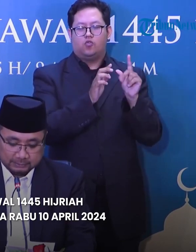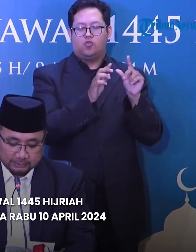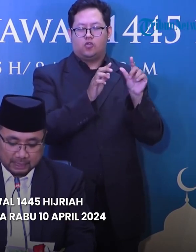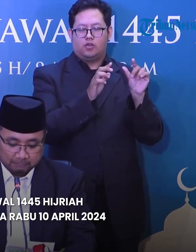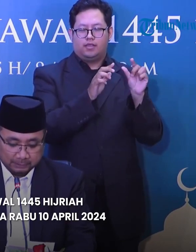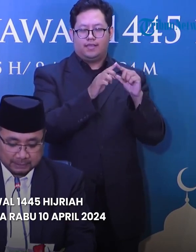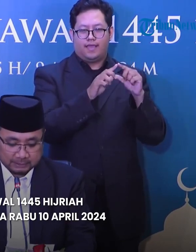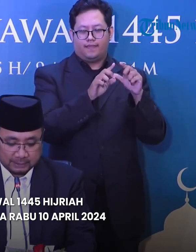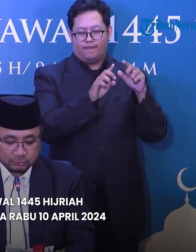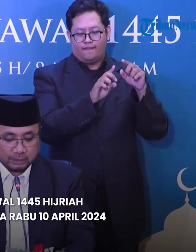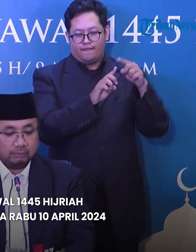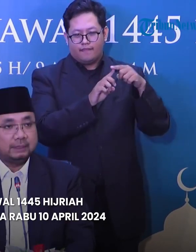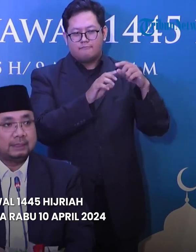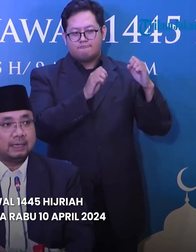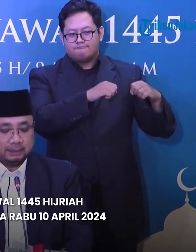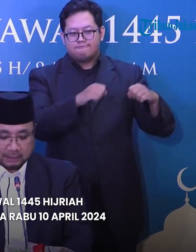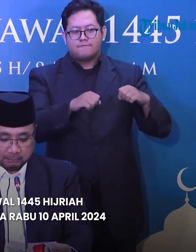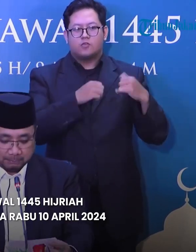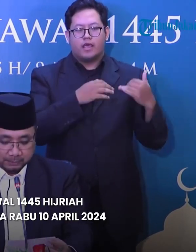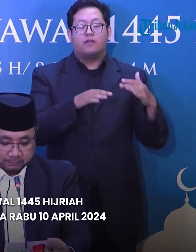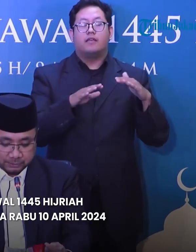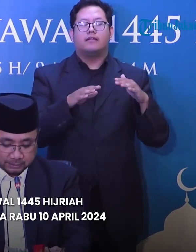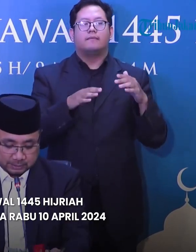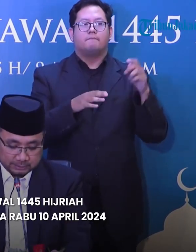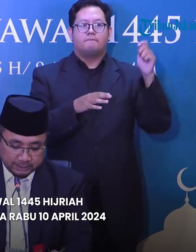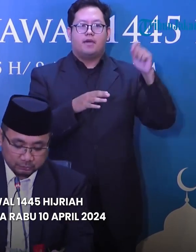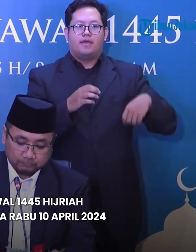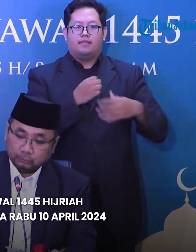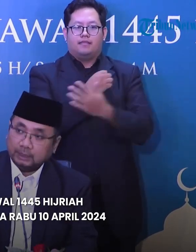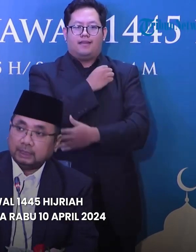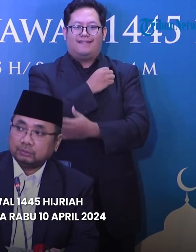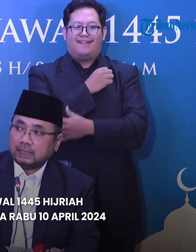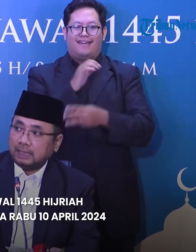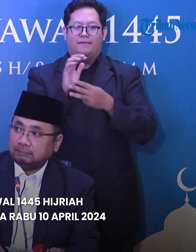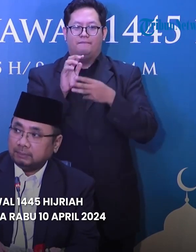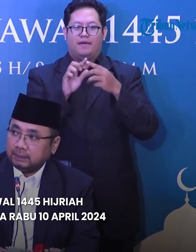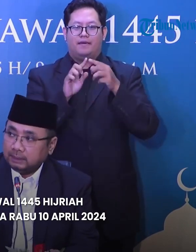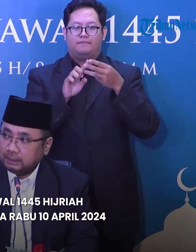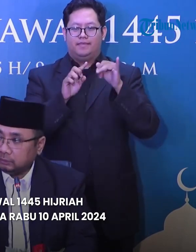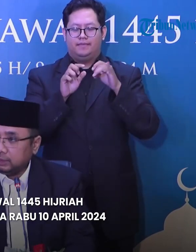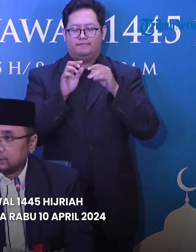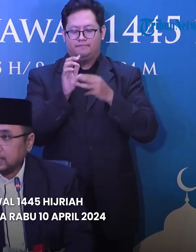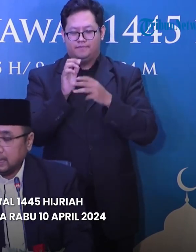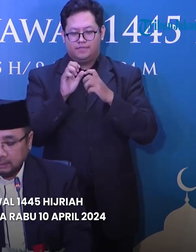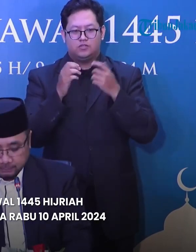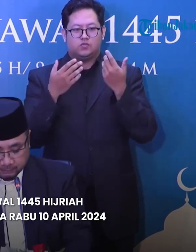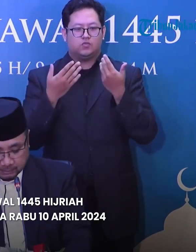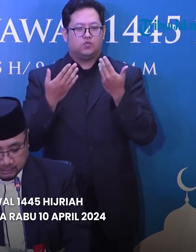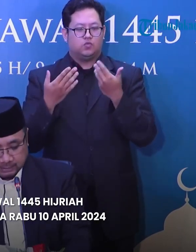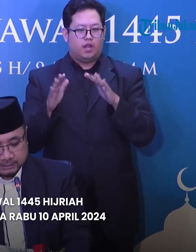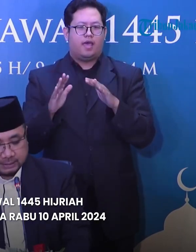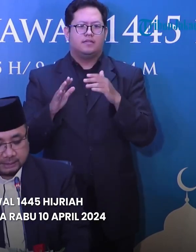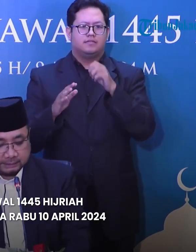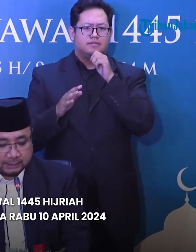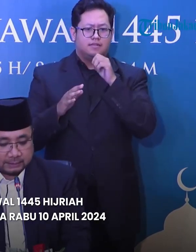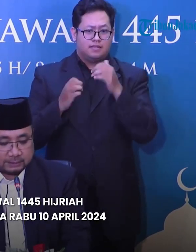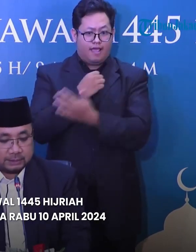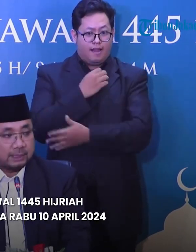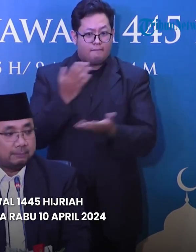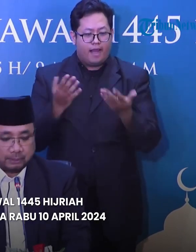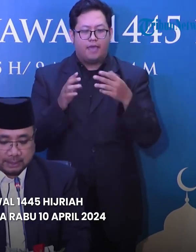dan diaplikasikan juga oleh negara-negara mabims yaitu Brunei Darussalam Indonesia Malaysia